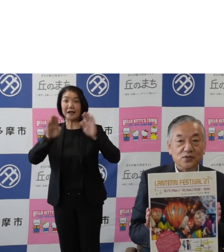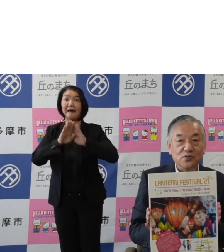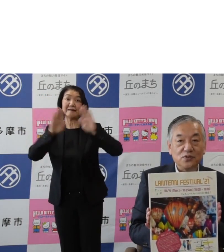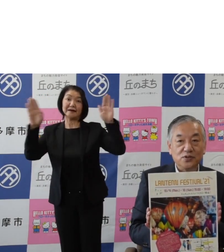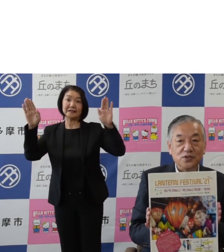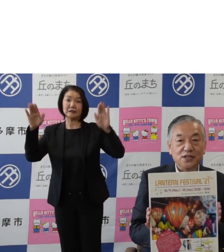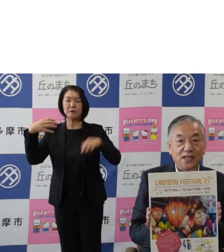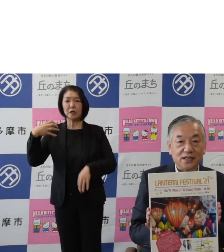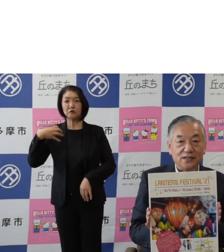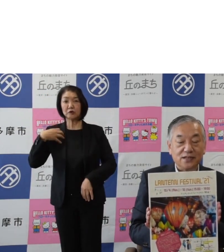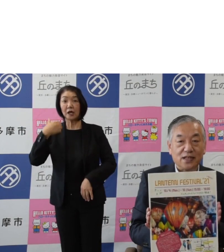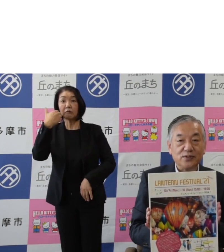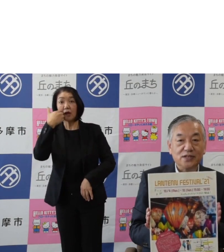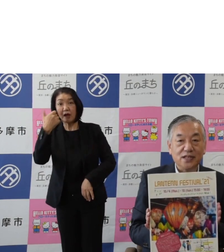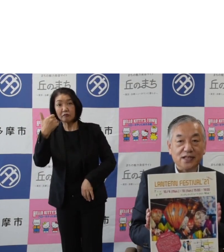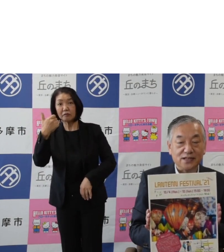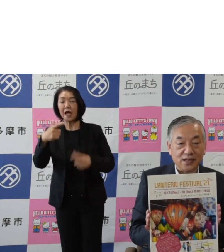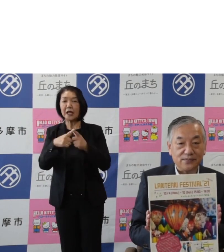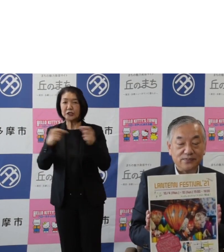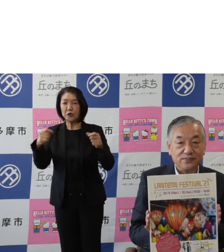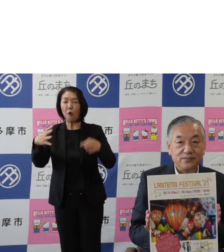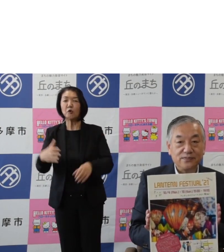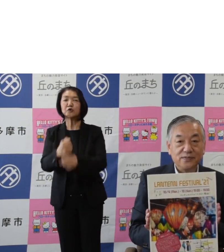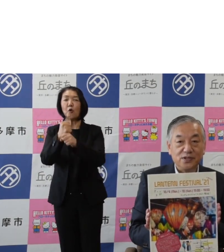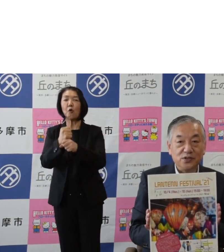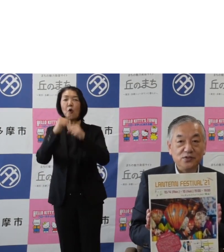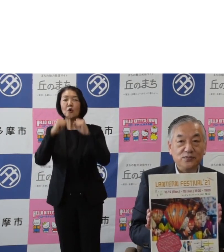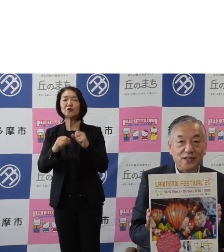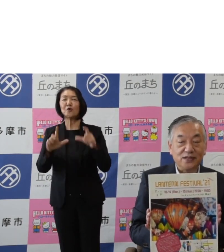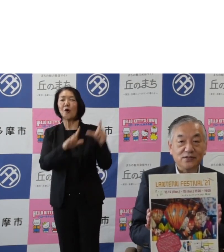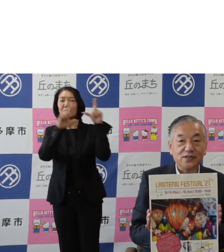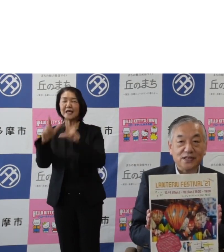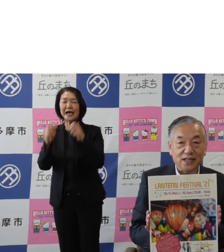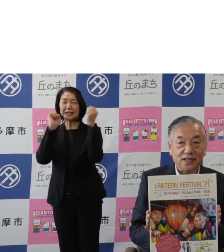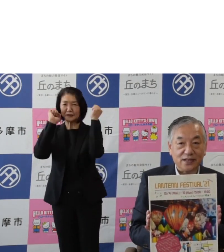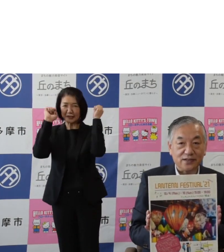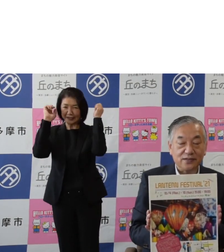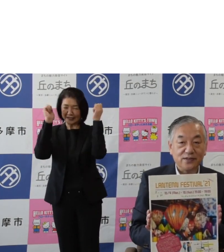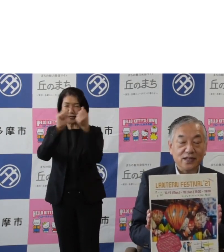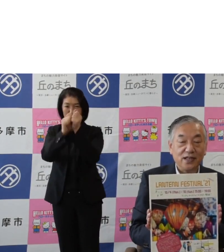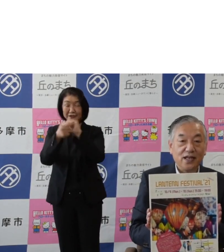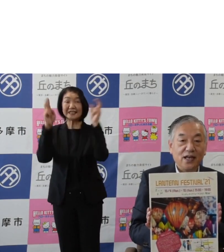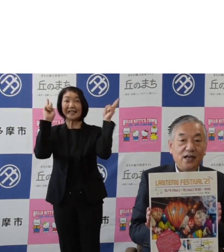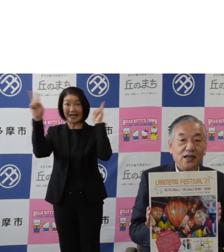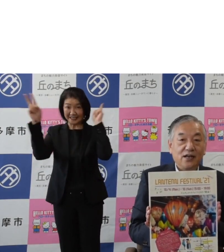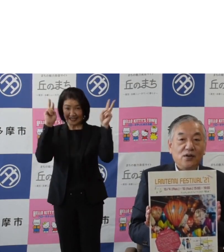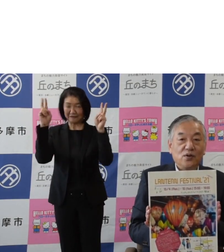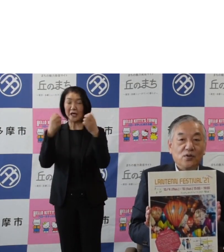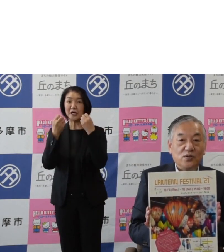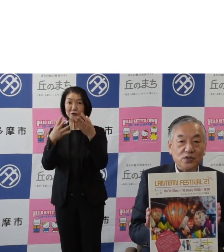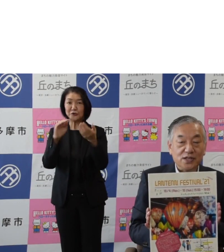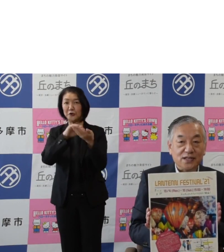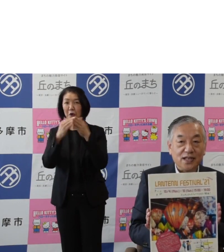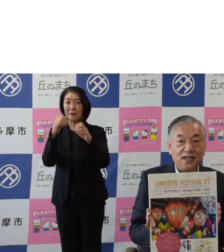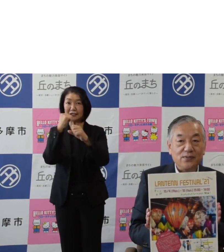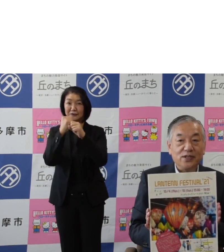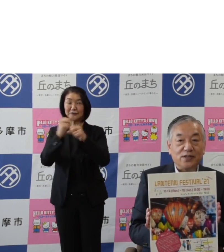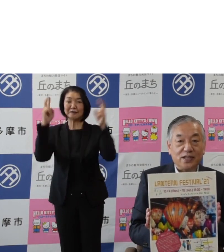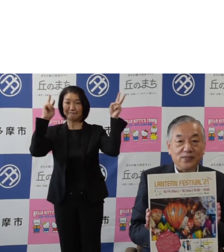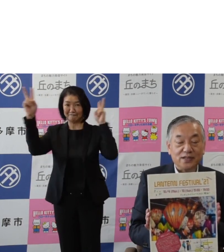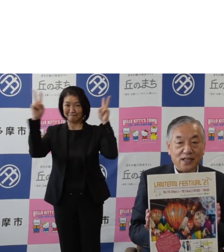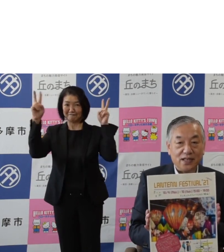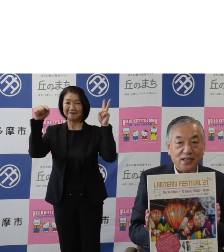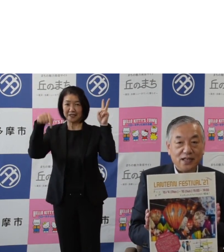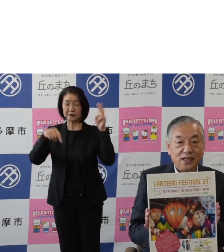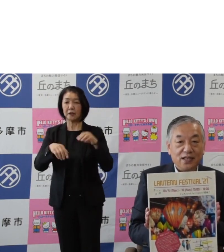本総合住生活株式会社ニューまちづくり社です。今年で3回目